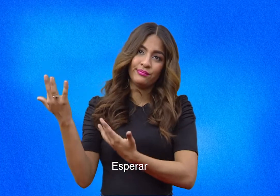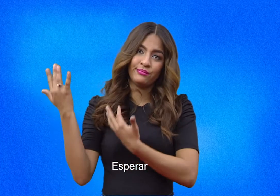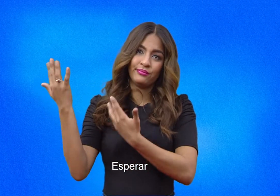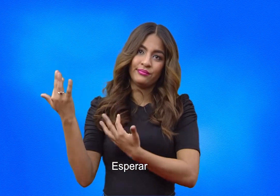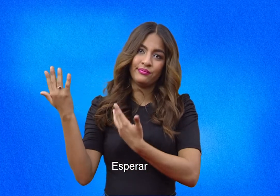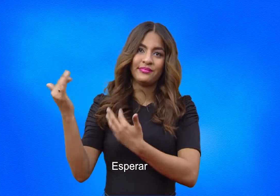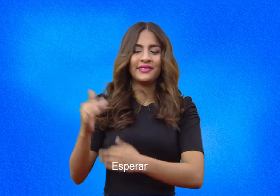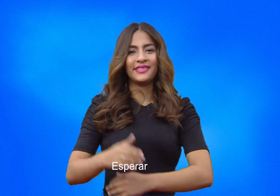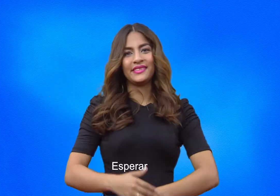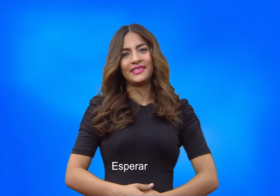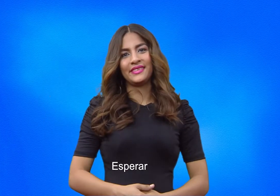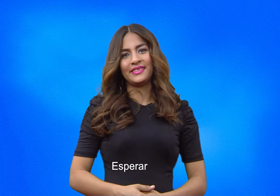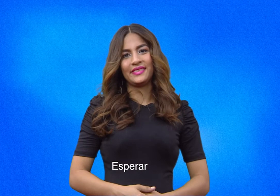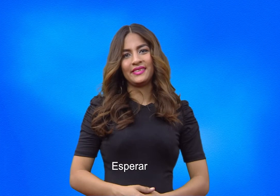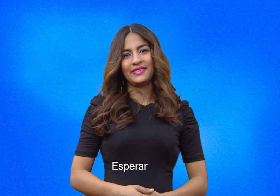Esperar.